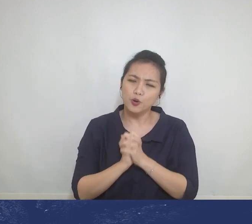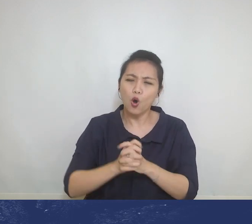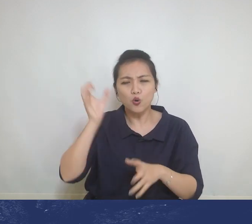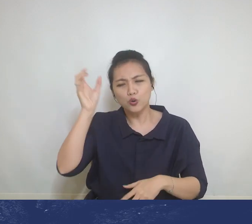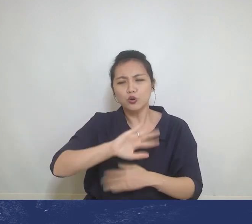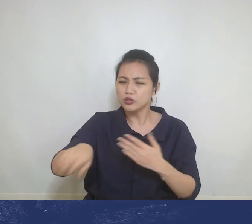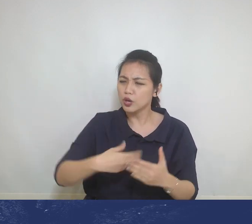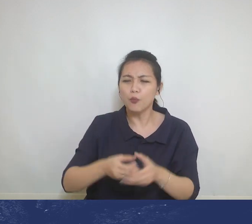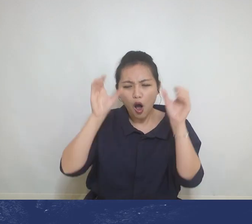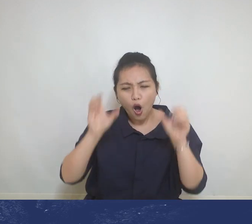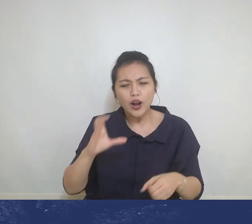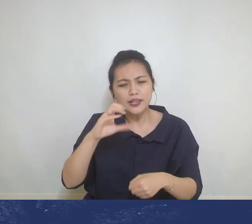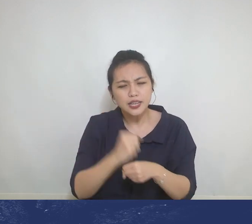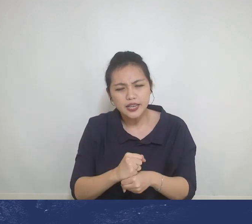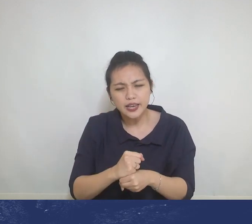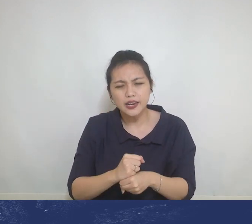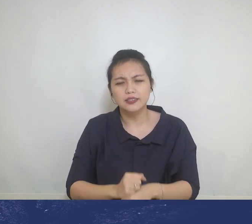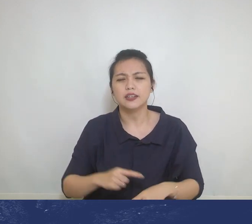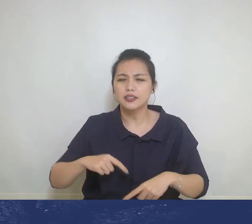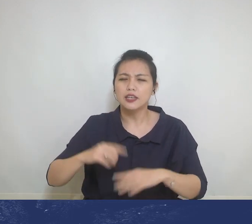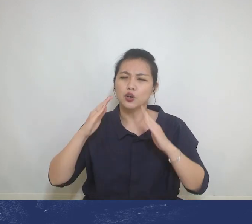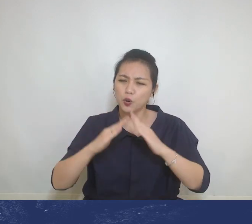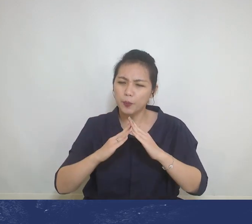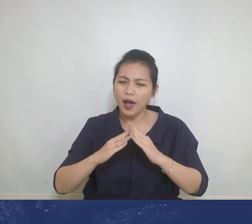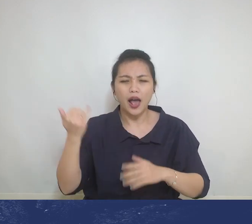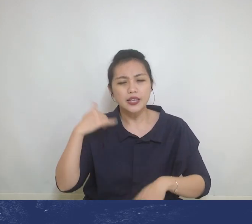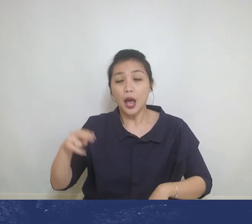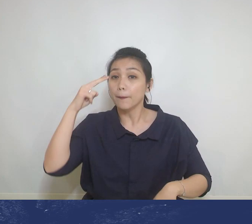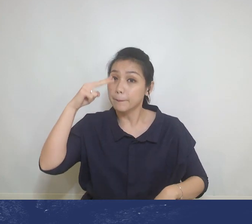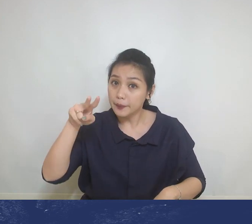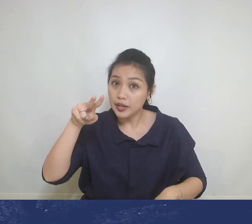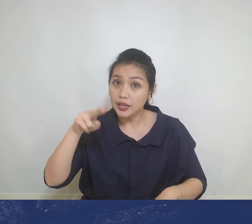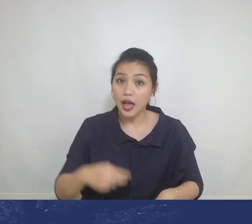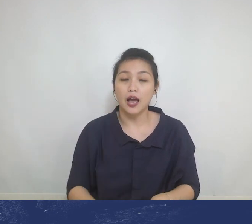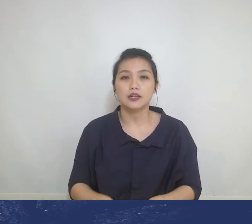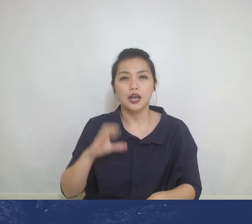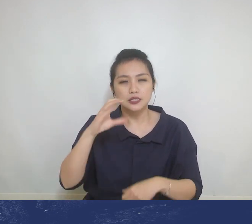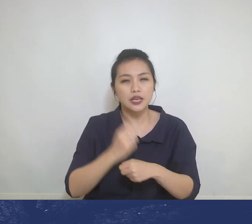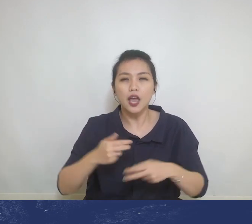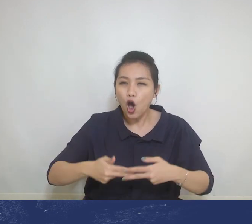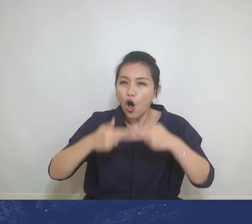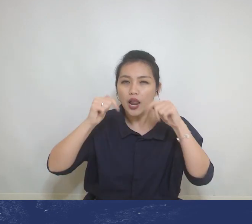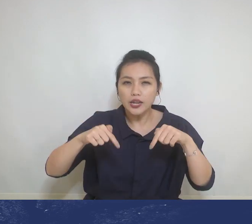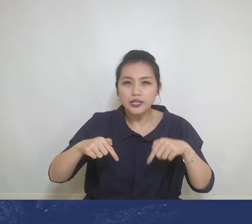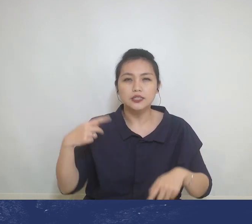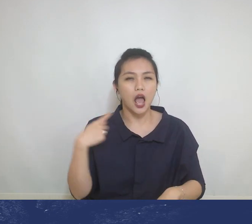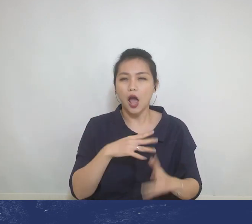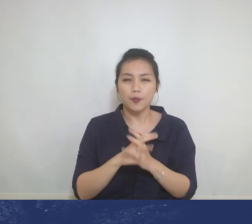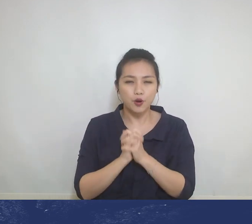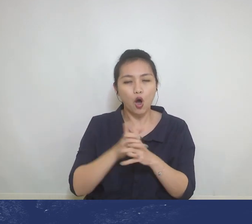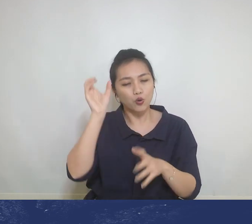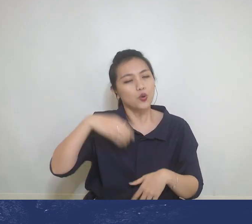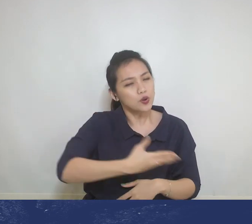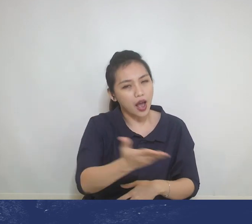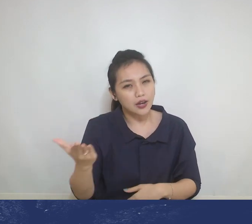Berdoa untuk setiap CGS yang ada di rumah, setiap CGS yang sedang melihat CG saat ini, kami berdoa